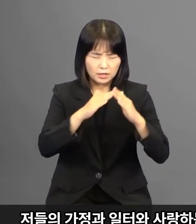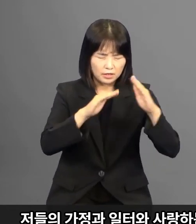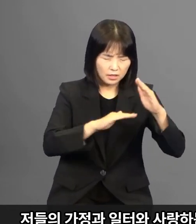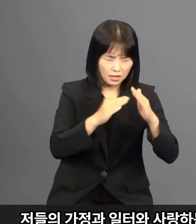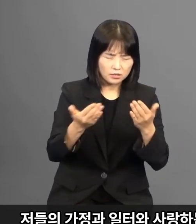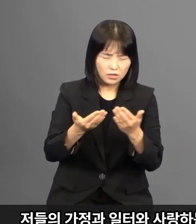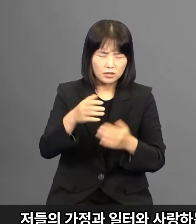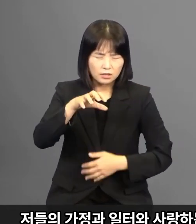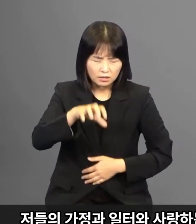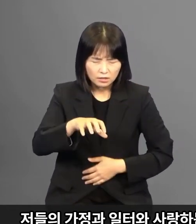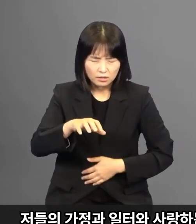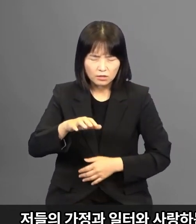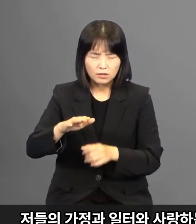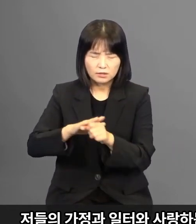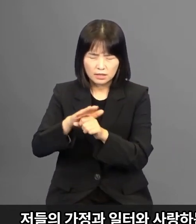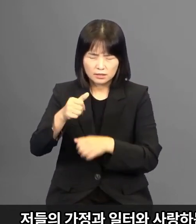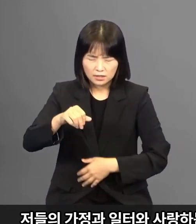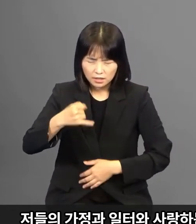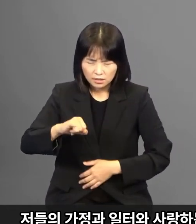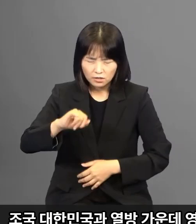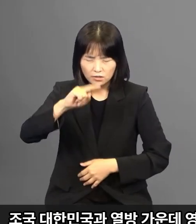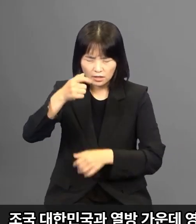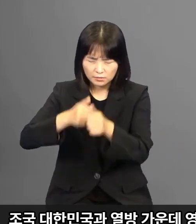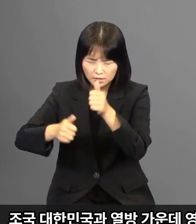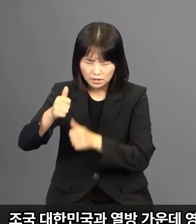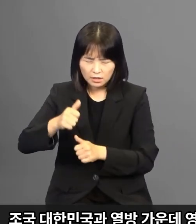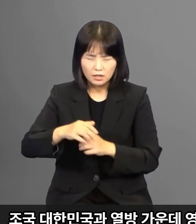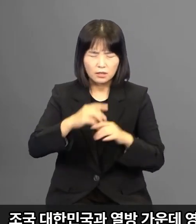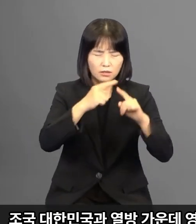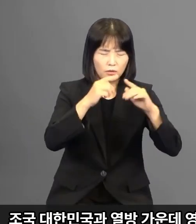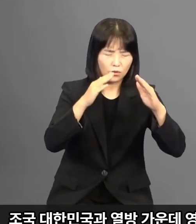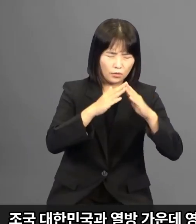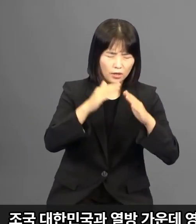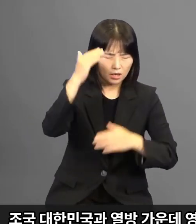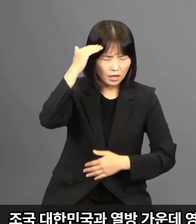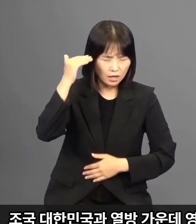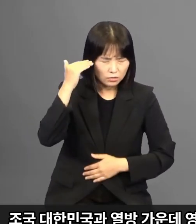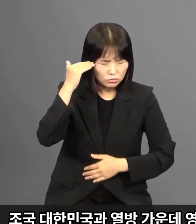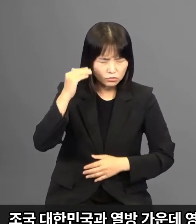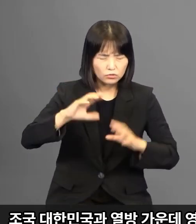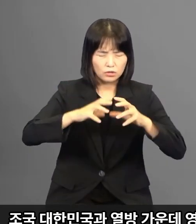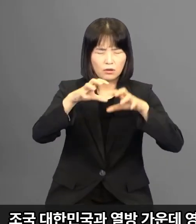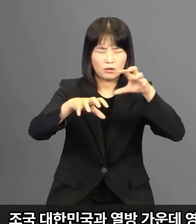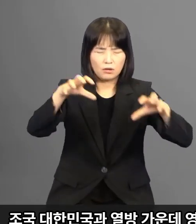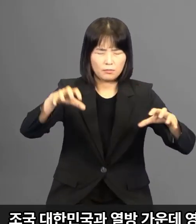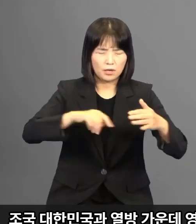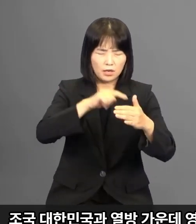사랑하는 자녀들과 다음 세대와 주의 몸된 교회와 조국 대한민국과